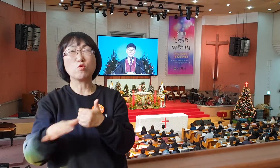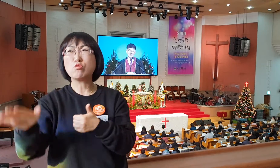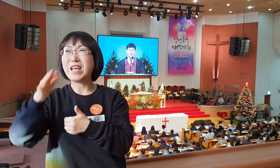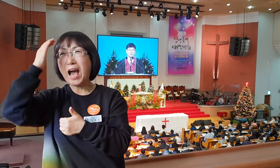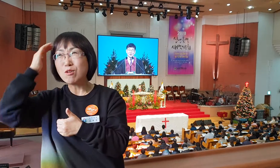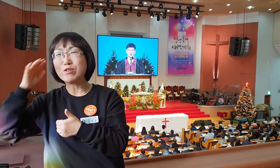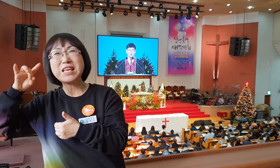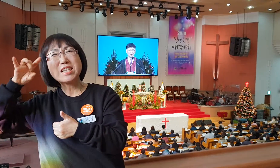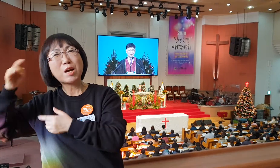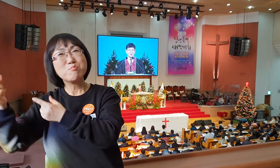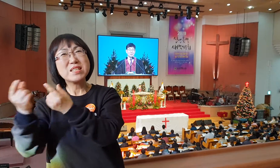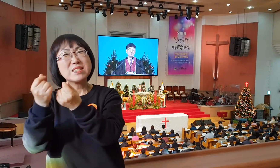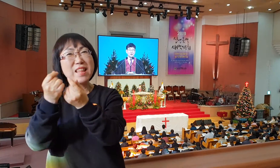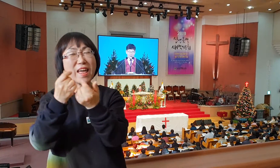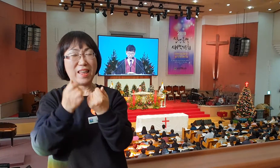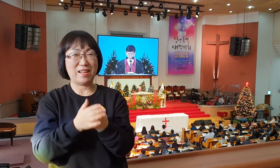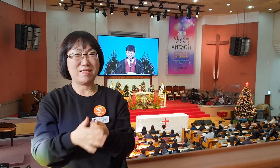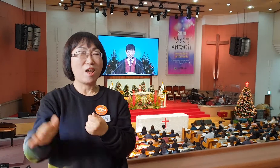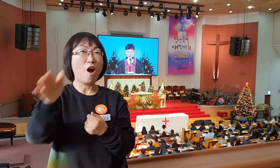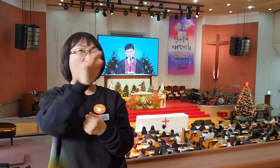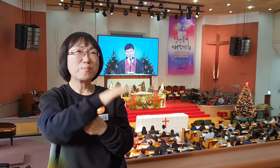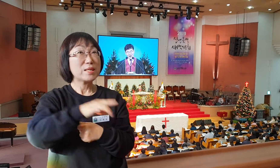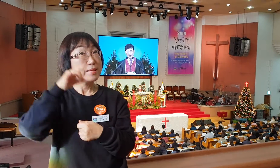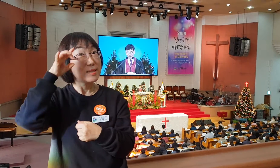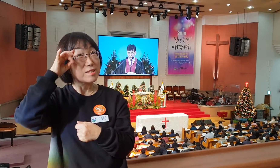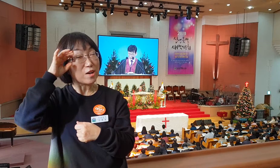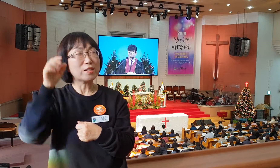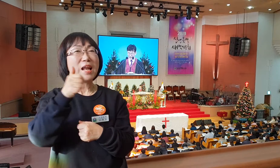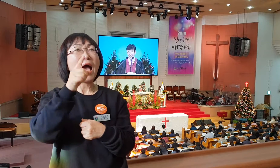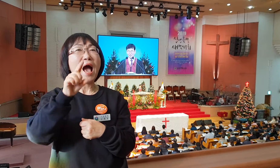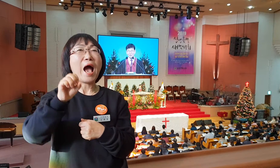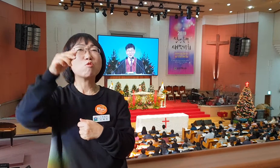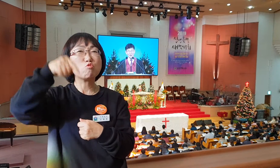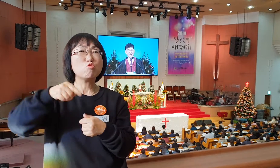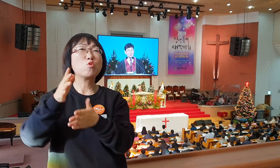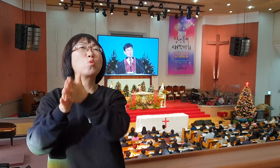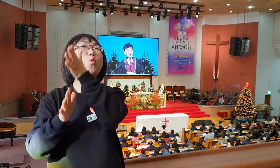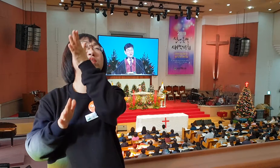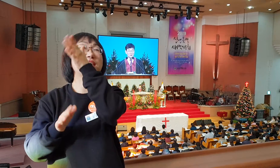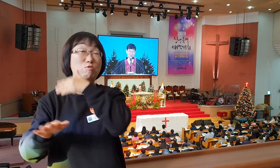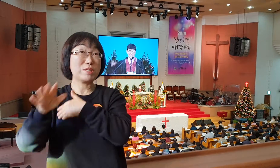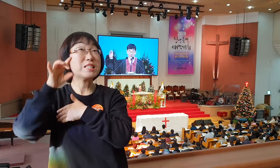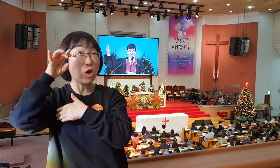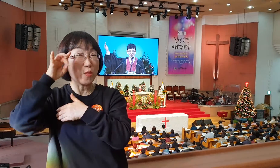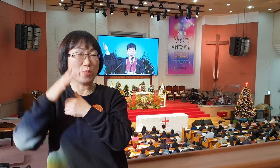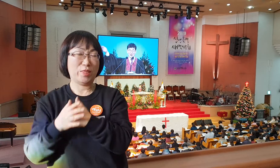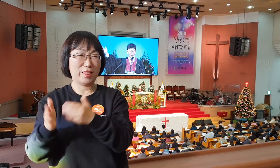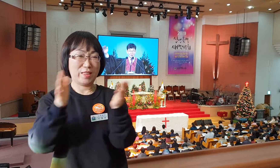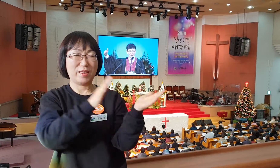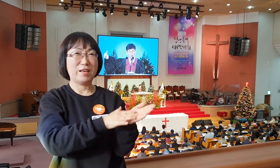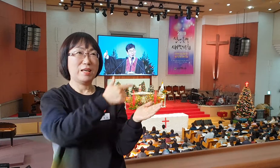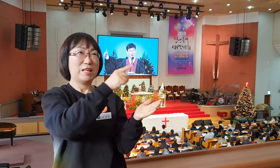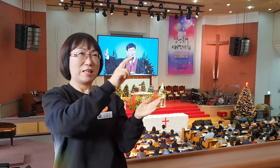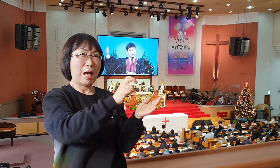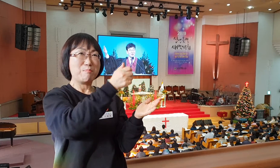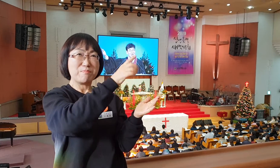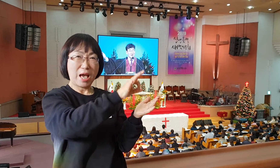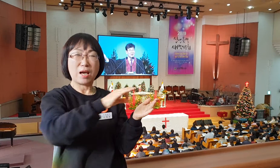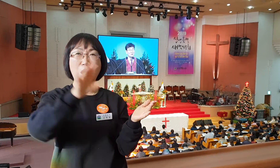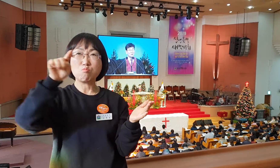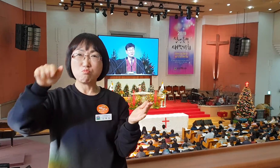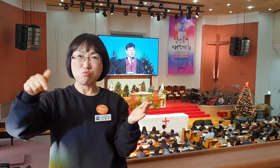인천이 여러분들은 부인하실지 모르지만 우리가 한국도시입니다. 우리가 한국도시예요. 인천 남항이 있고 북한이